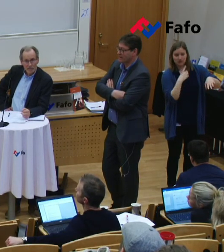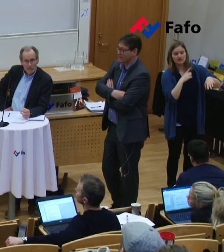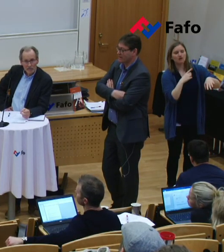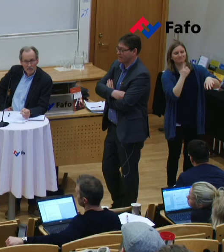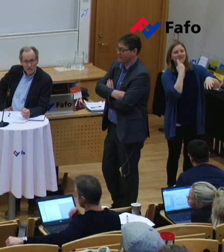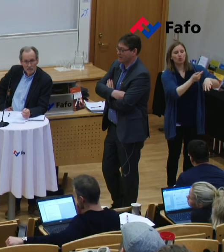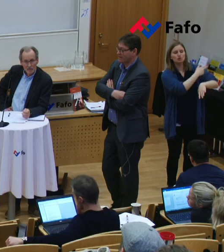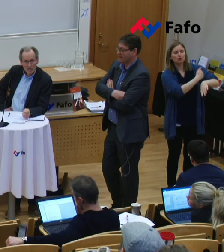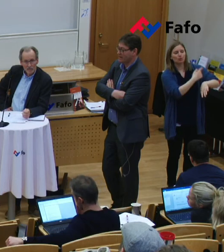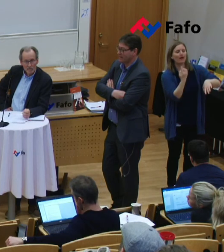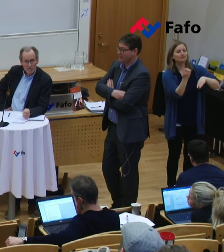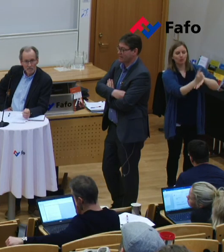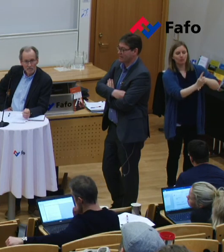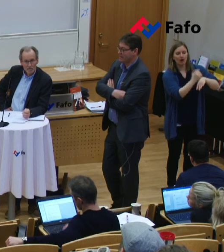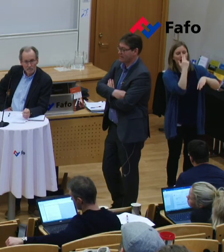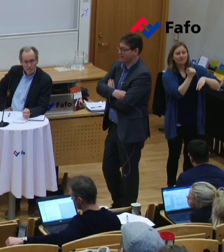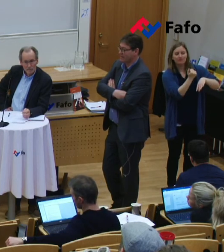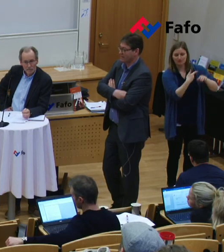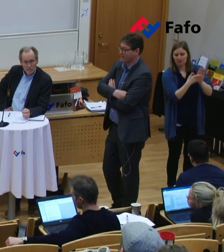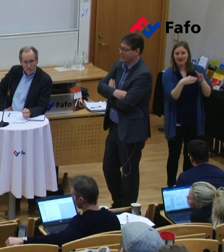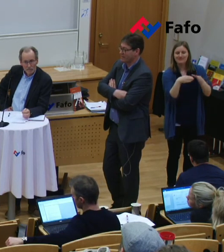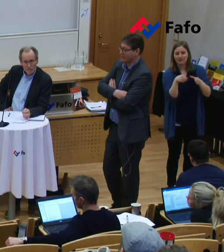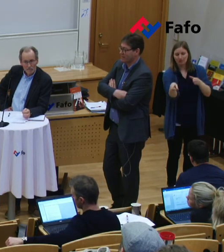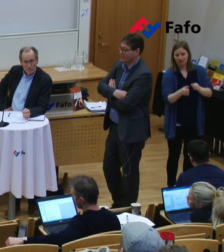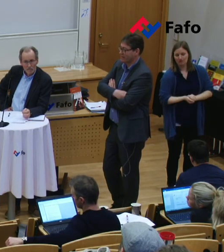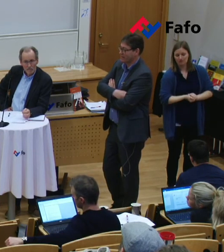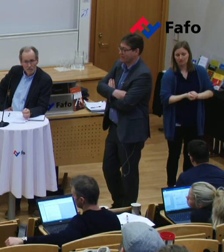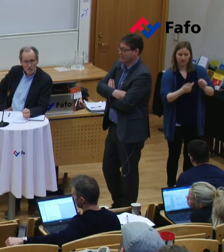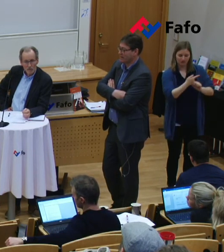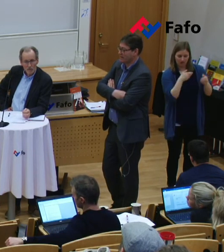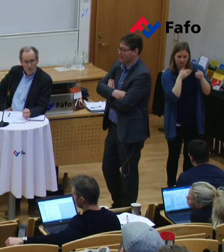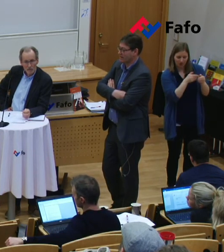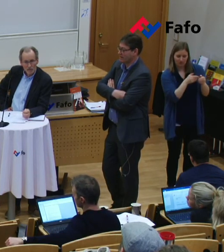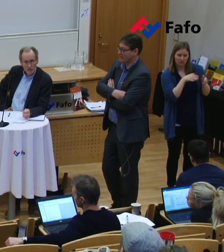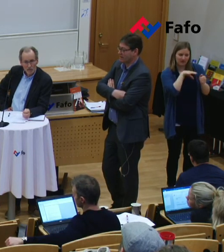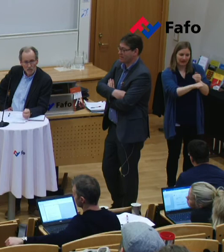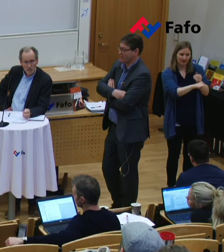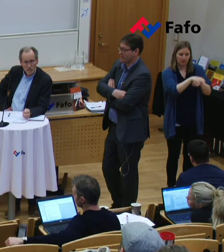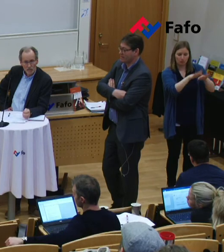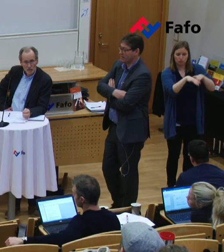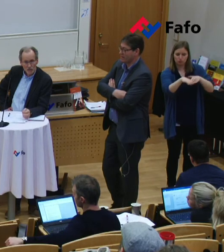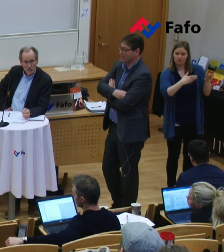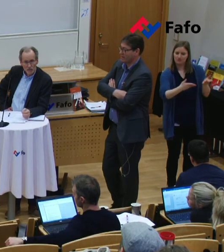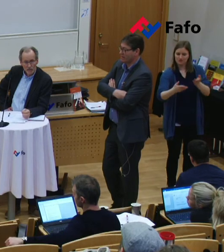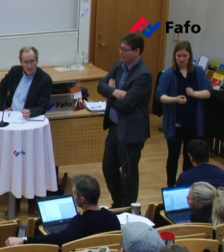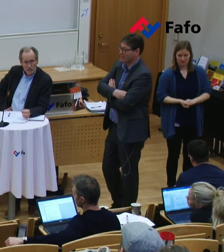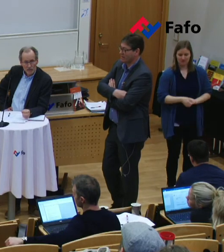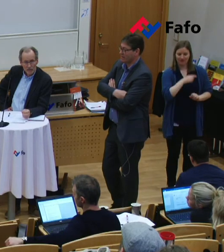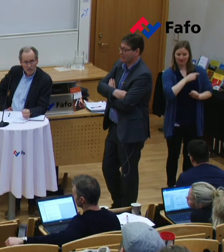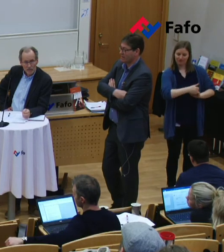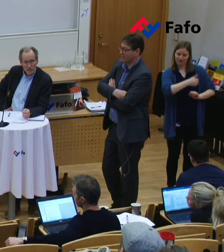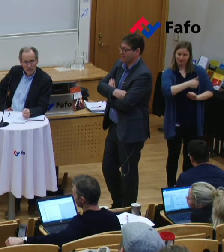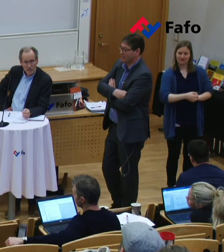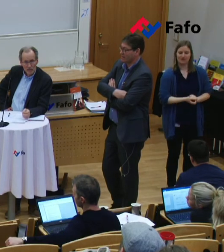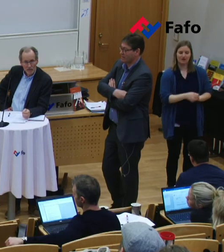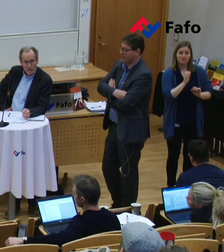morgen kommer sykepleier Anne som jobber i teamet. Ikke sant? At vi tett på, tilgjengelig på ulike typer tjenester, det jo kjempeviktig.